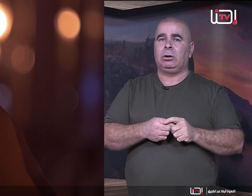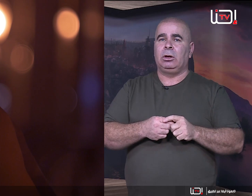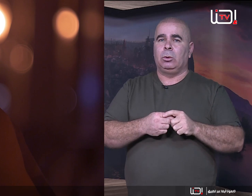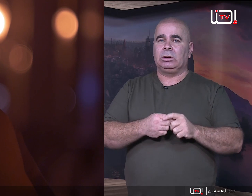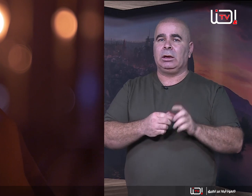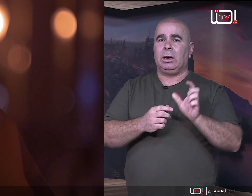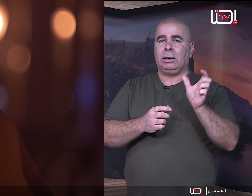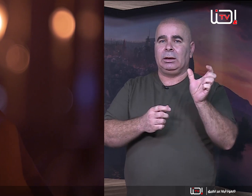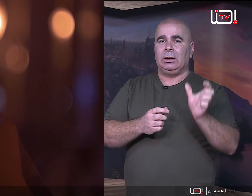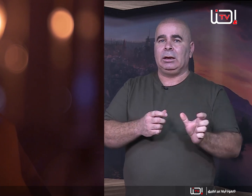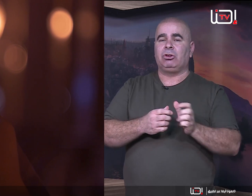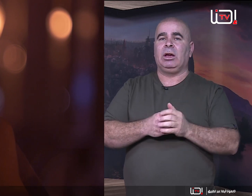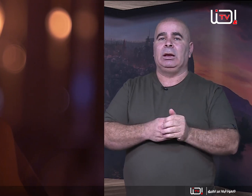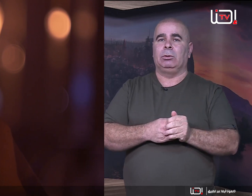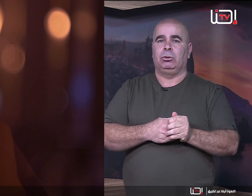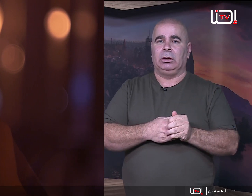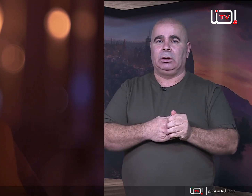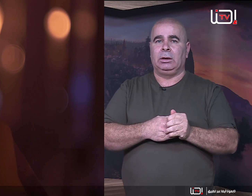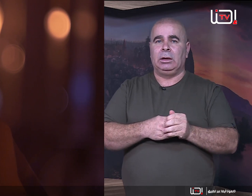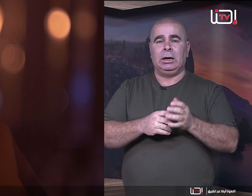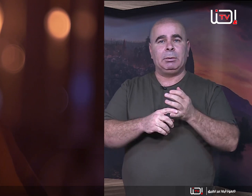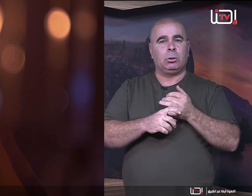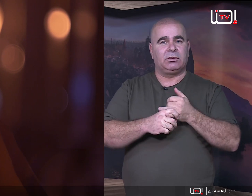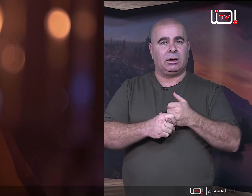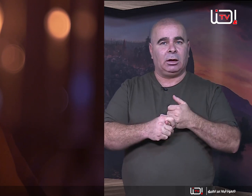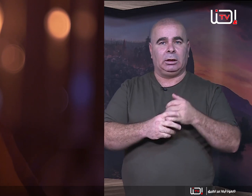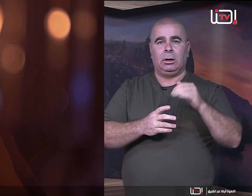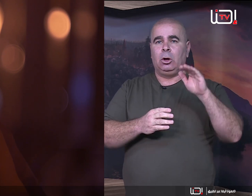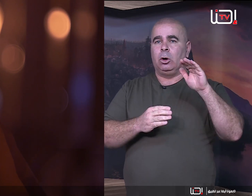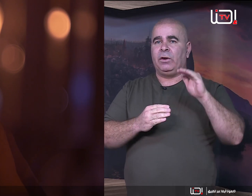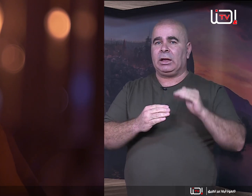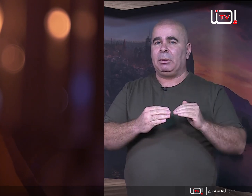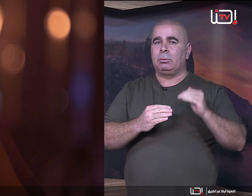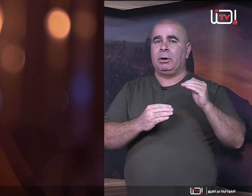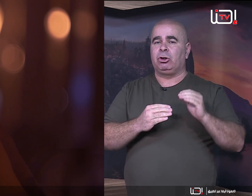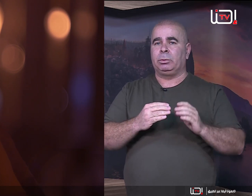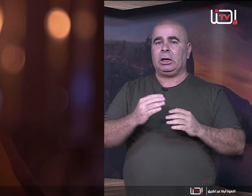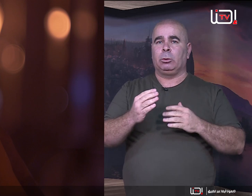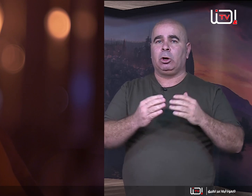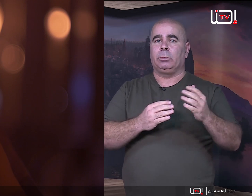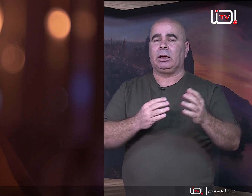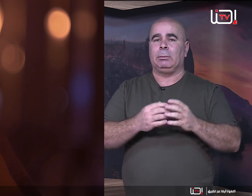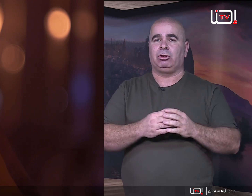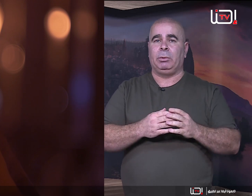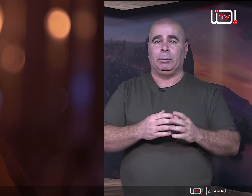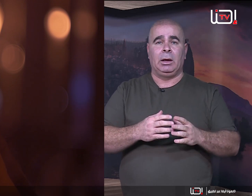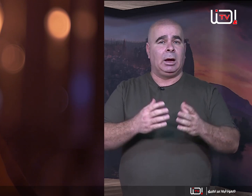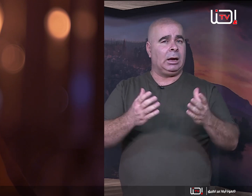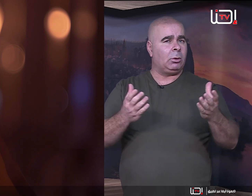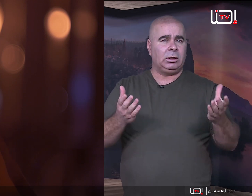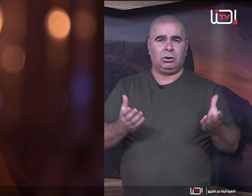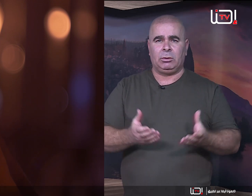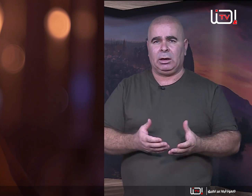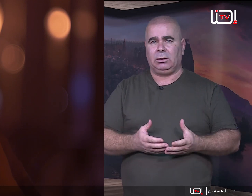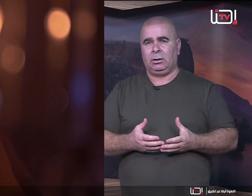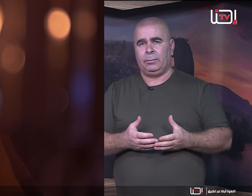المباشر وتطلع الاشكال الموجوده اللي بتكون سهرانه وفاتحه بث مباشر وبتحكي وبتاخذ وبتعطي مع الشباب عن